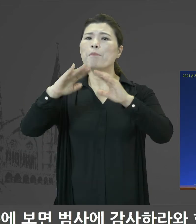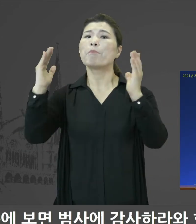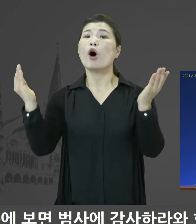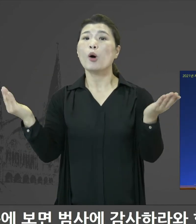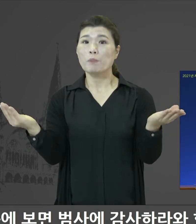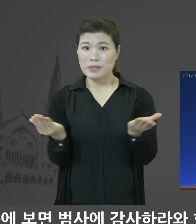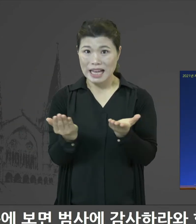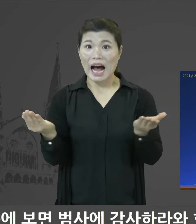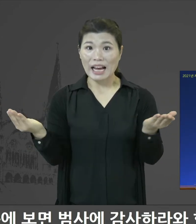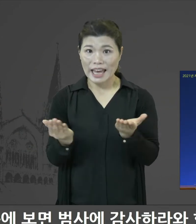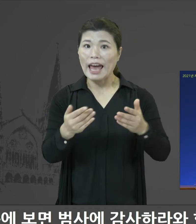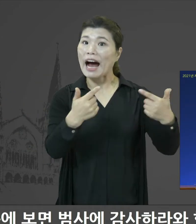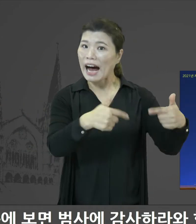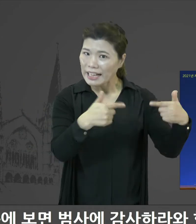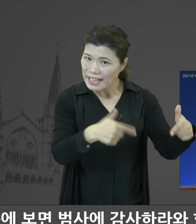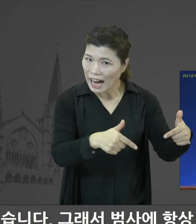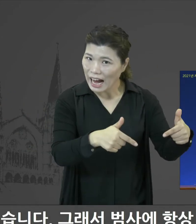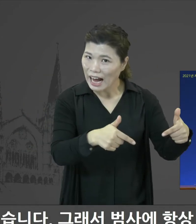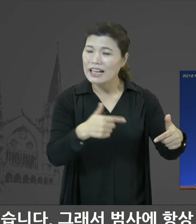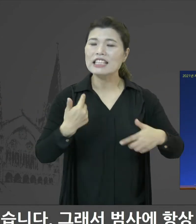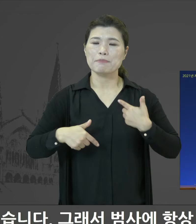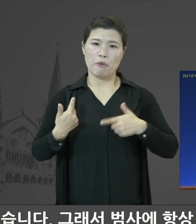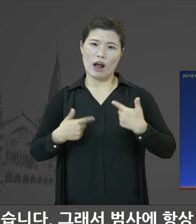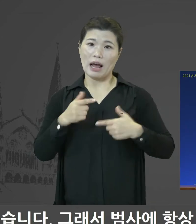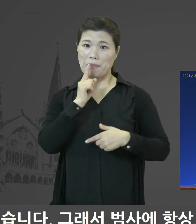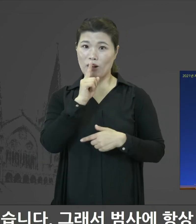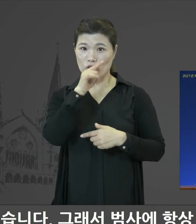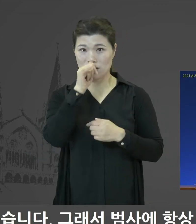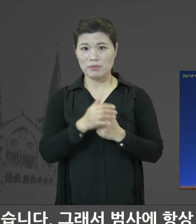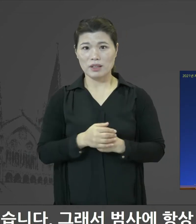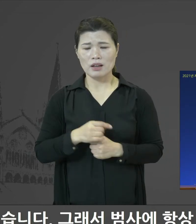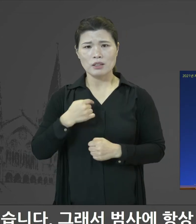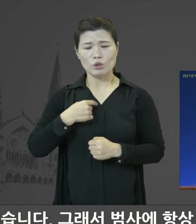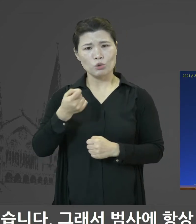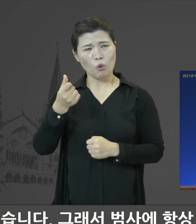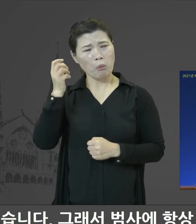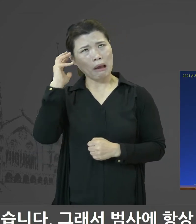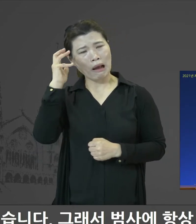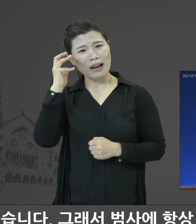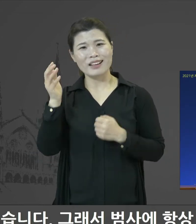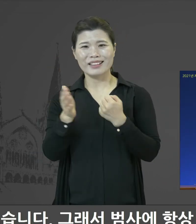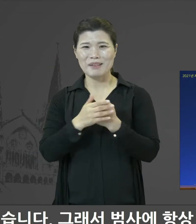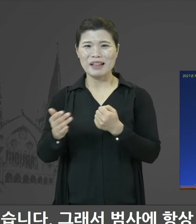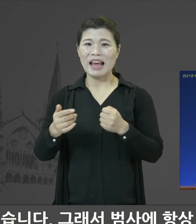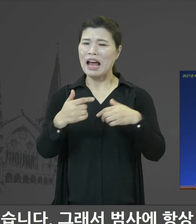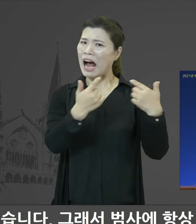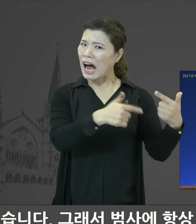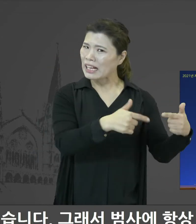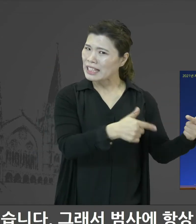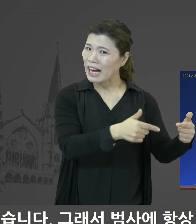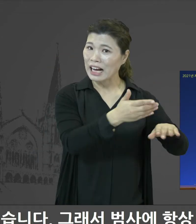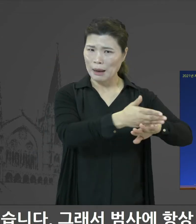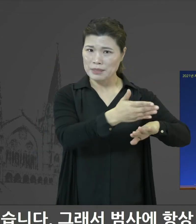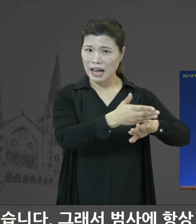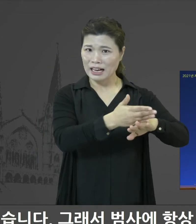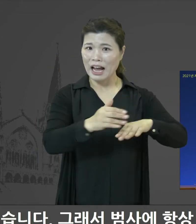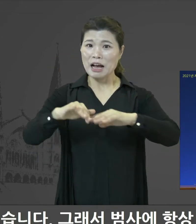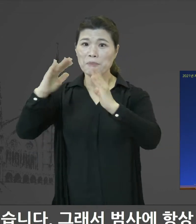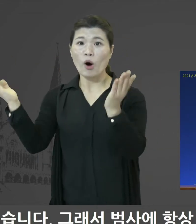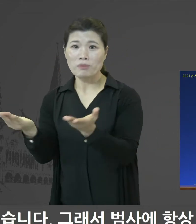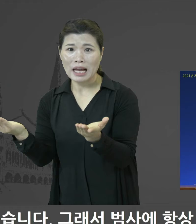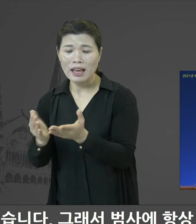사실입니다. 그래서 저같이 잠시 헷갈려서 항상 감사하라, 범사에